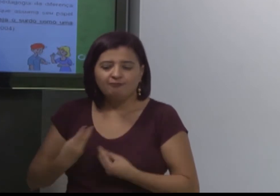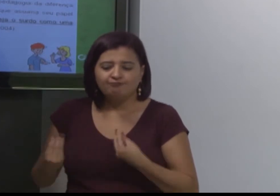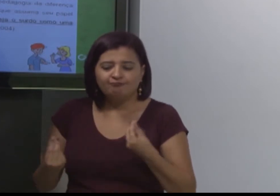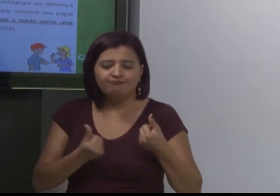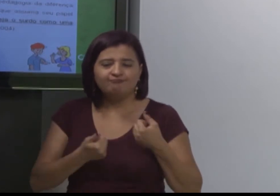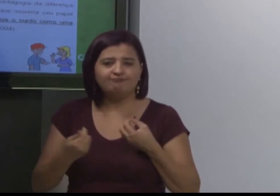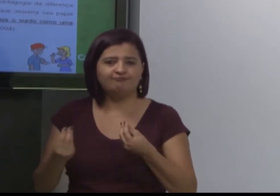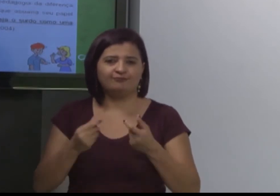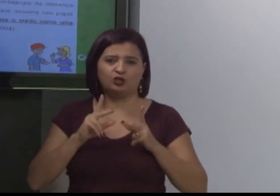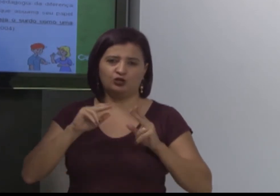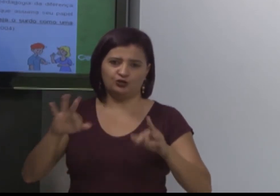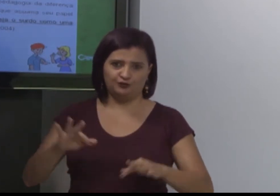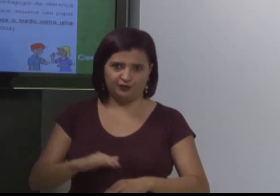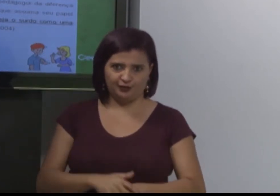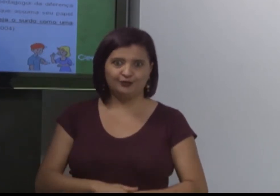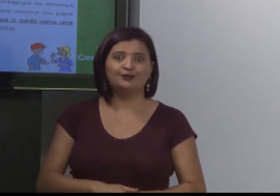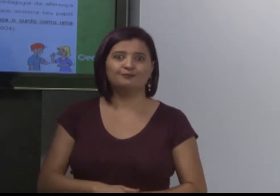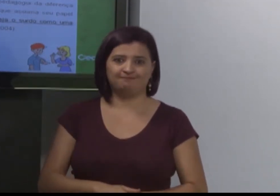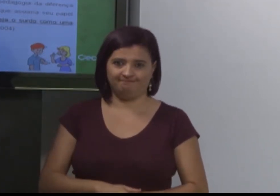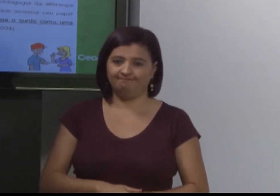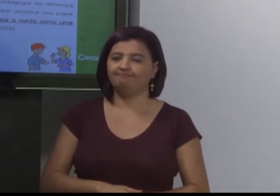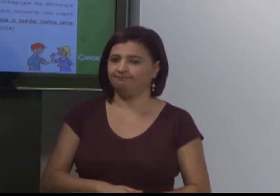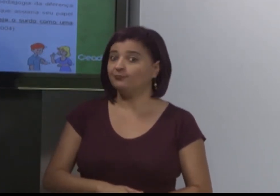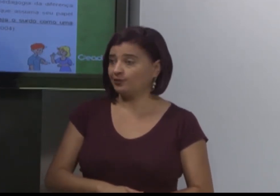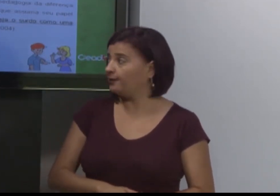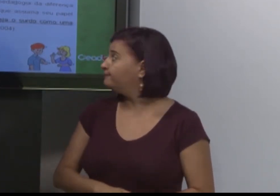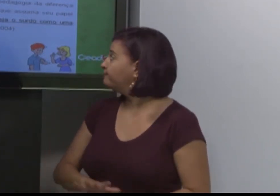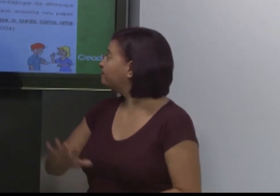mundo, de vivenciar.